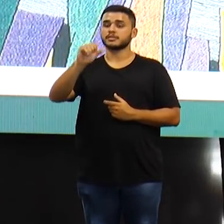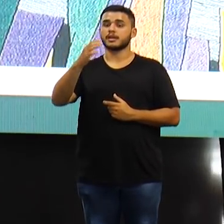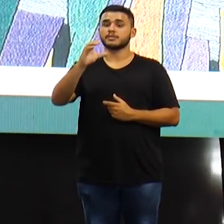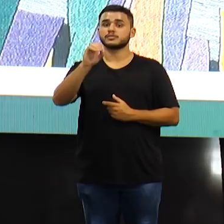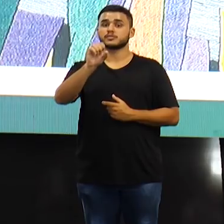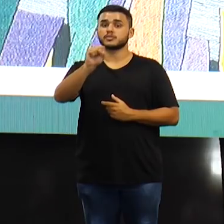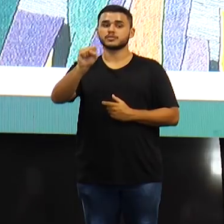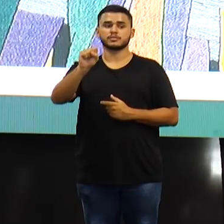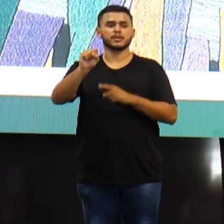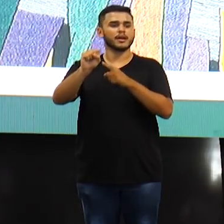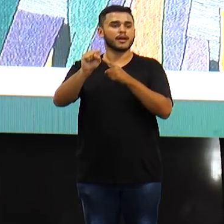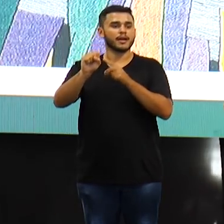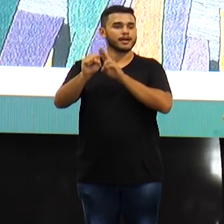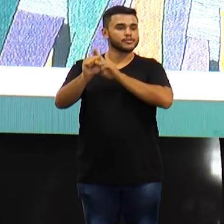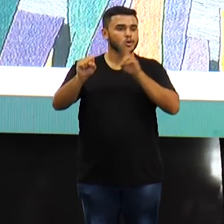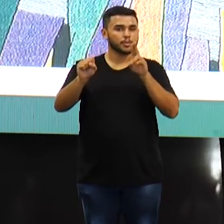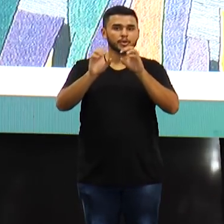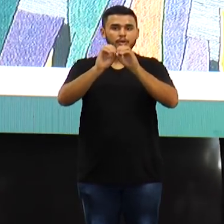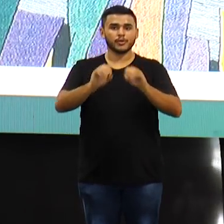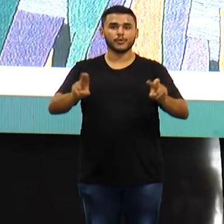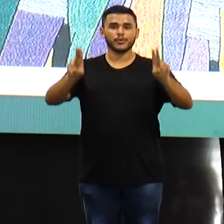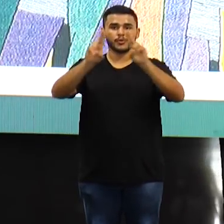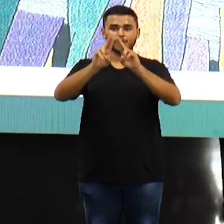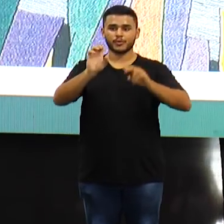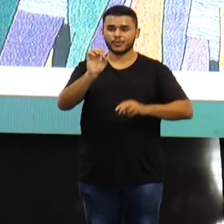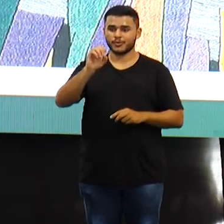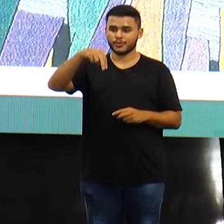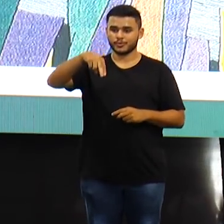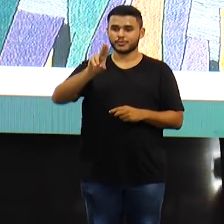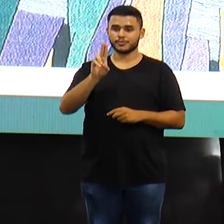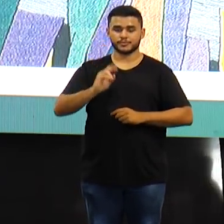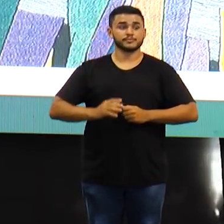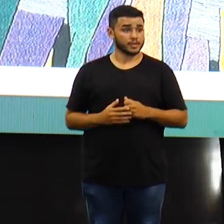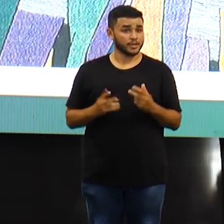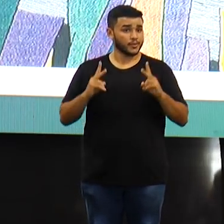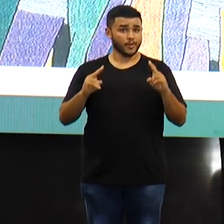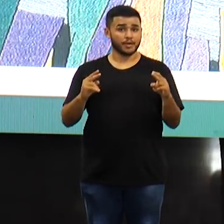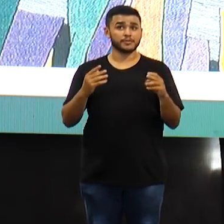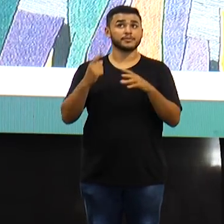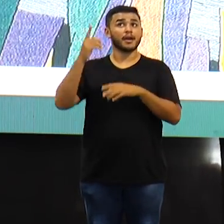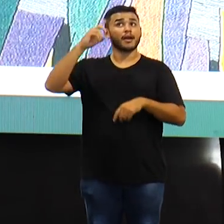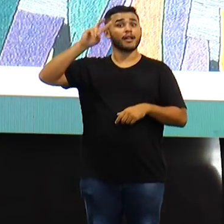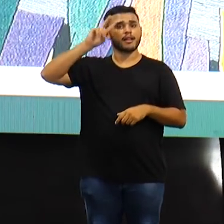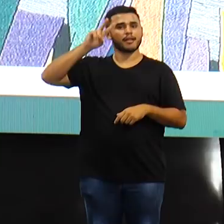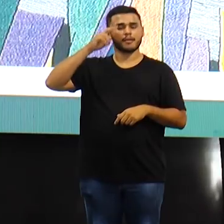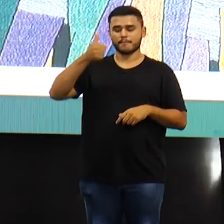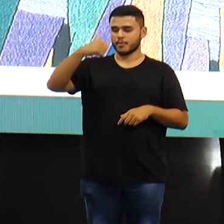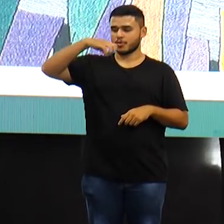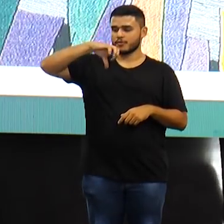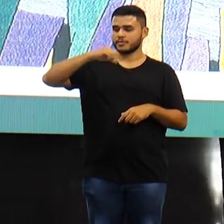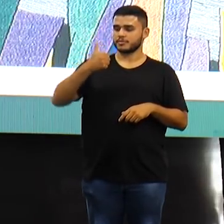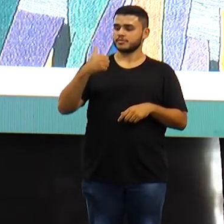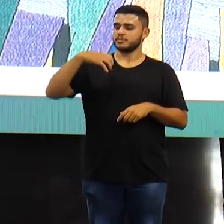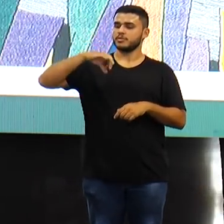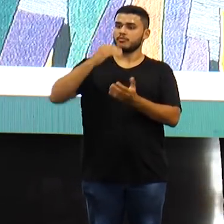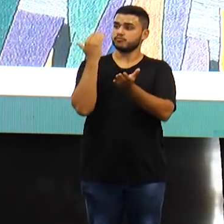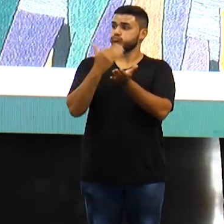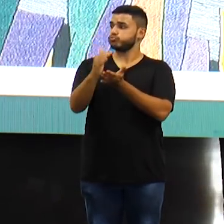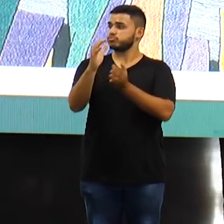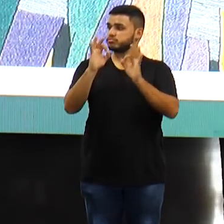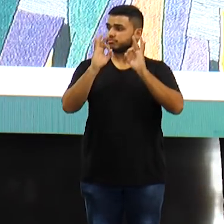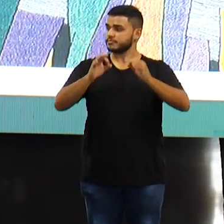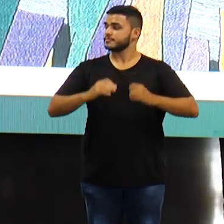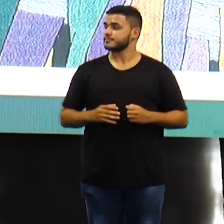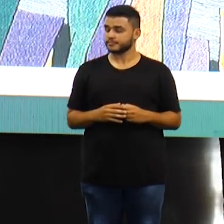chama de quê, pessoal? Organização das Nações Unidas. A Liga das Nações, ela